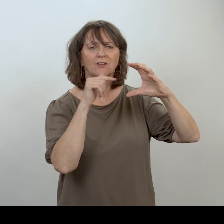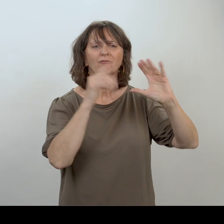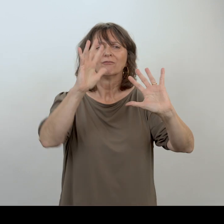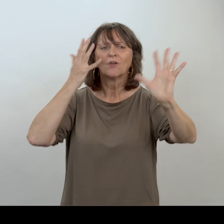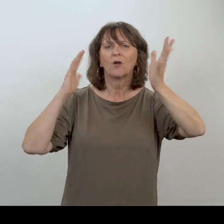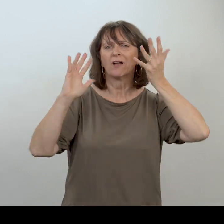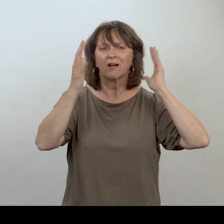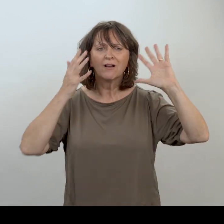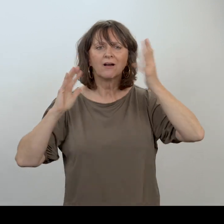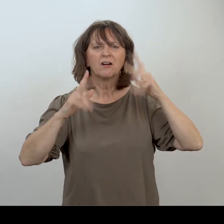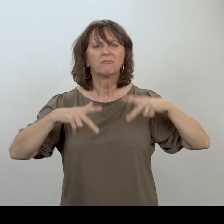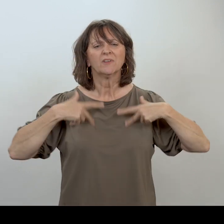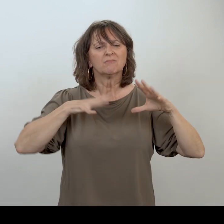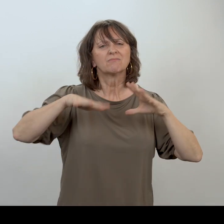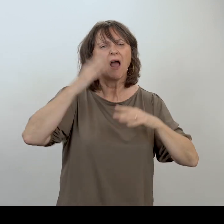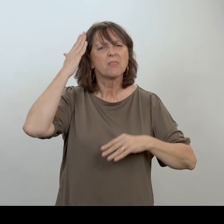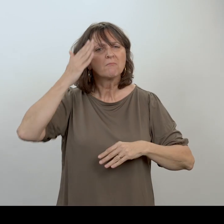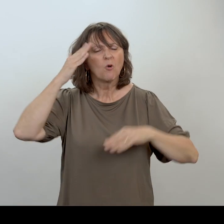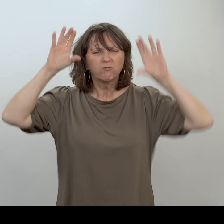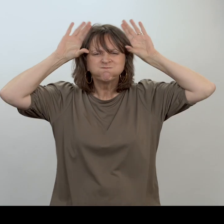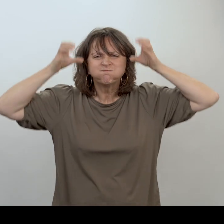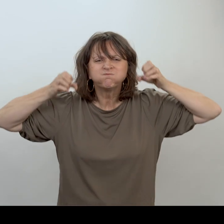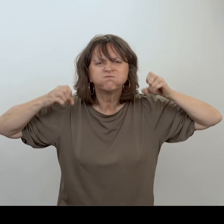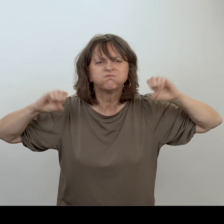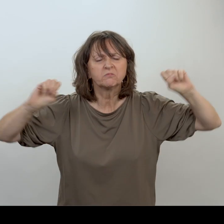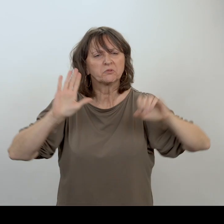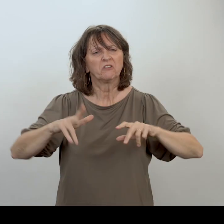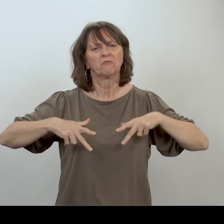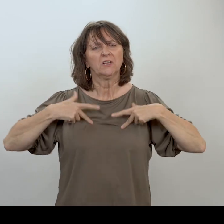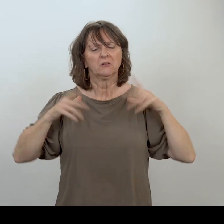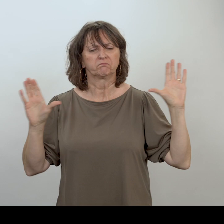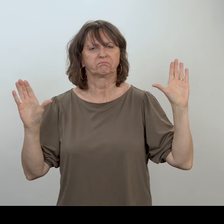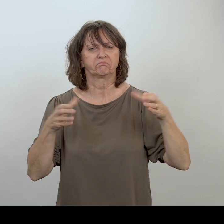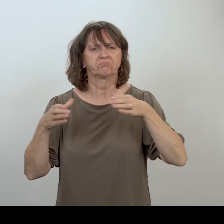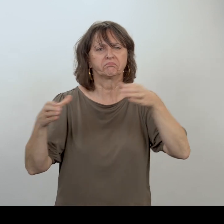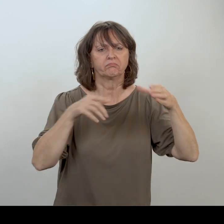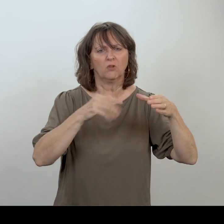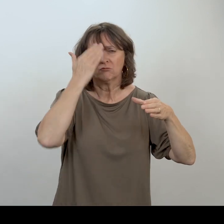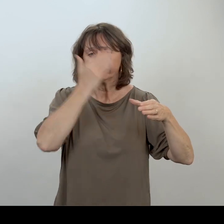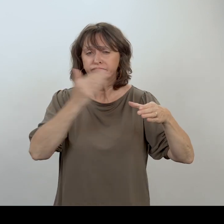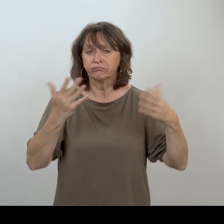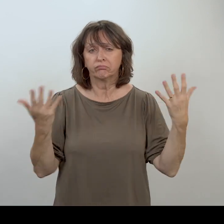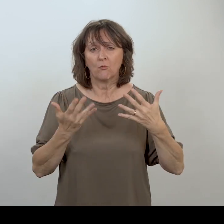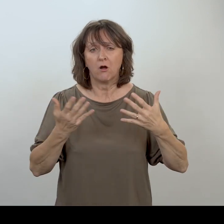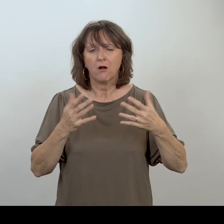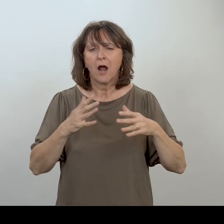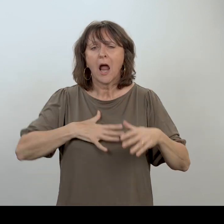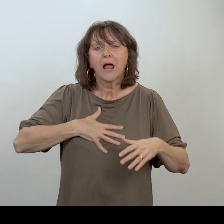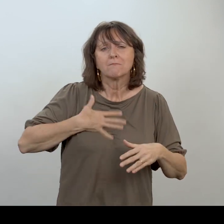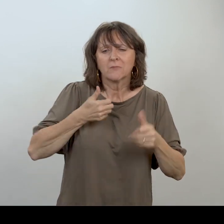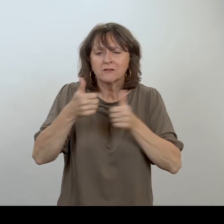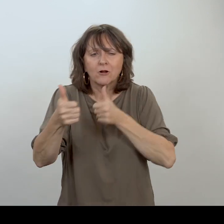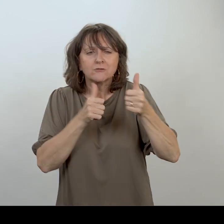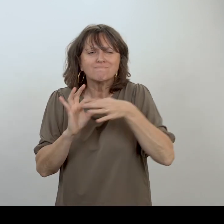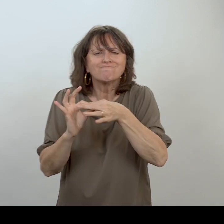Sur une colline, dans la grande forêt équatoriale, vivait un troupeau de buffles. Ils étaient connus